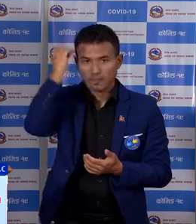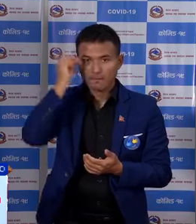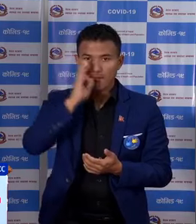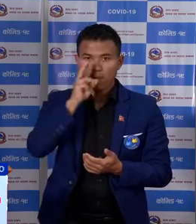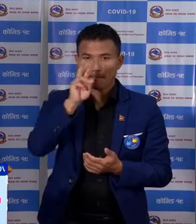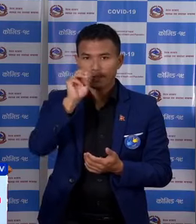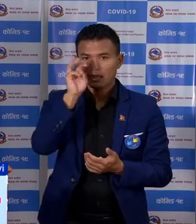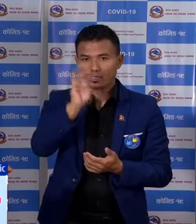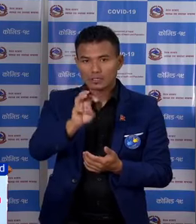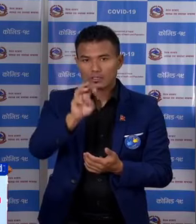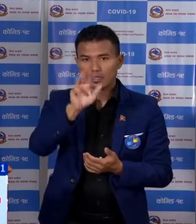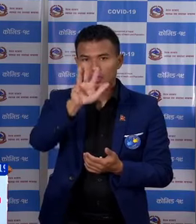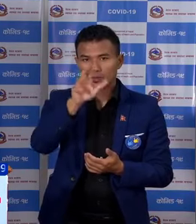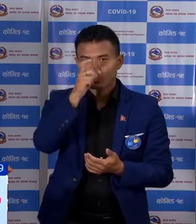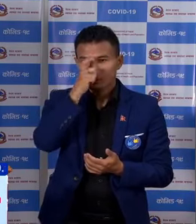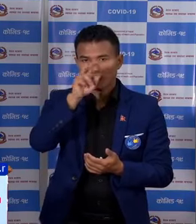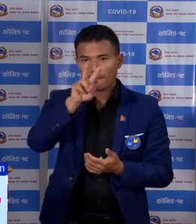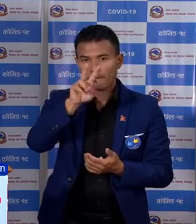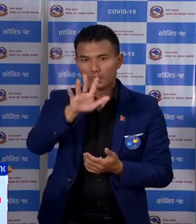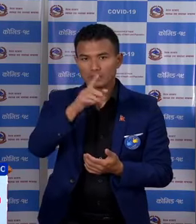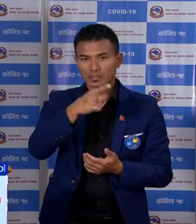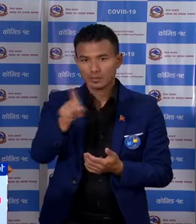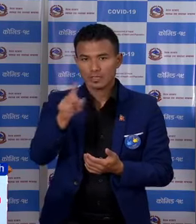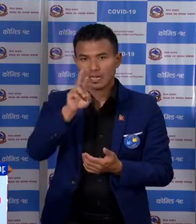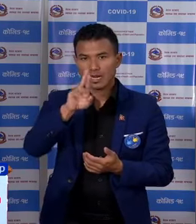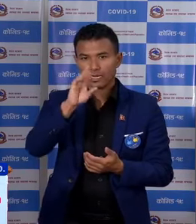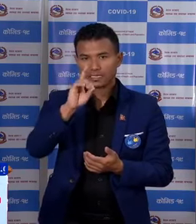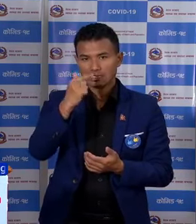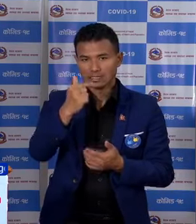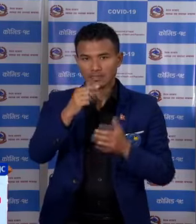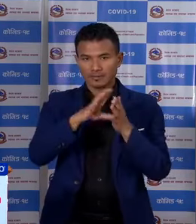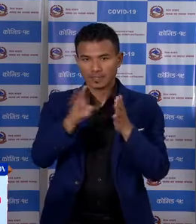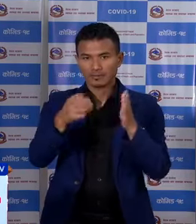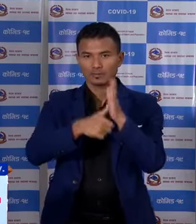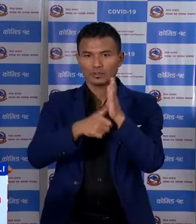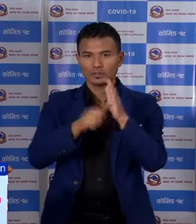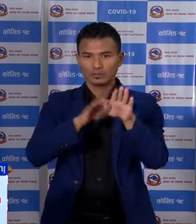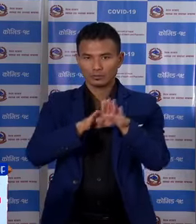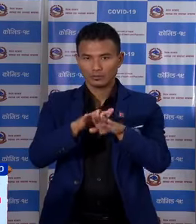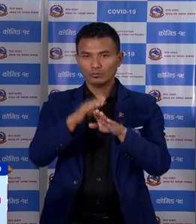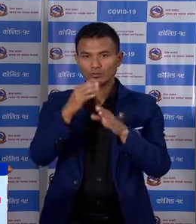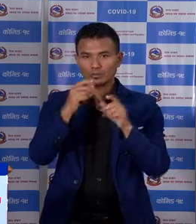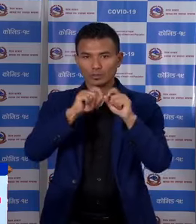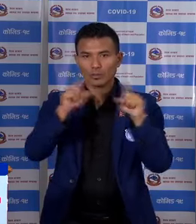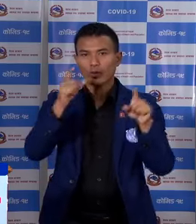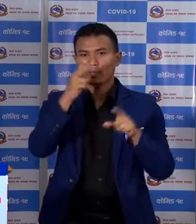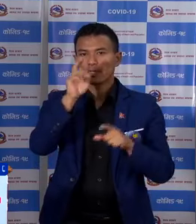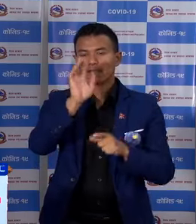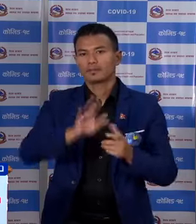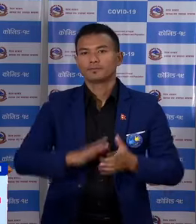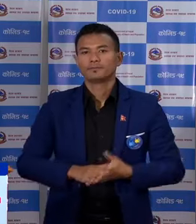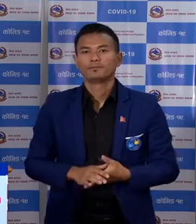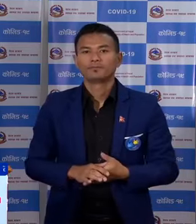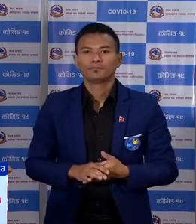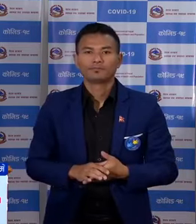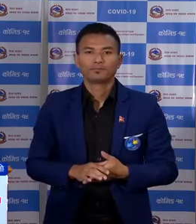मां 2,0925 वटा RDT विदिवाट परिक्षेन अरु संपन्न बहेका छन